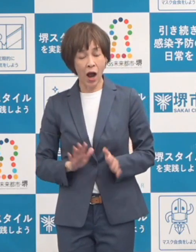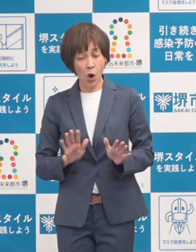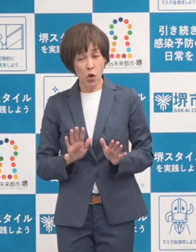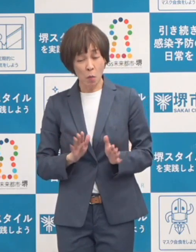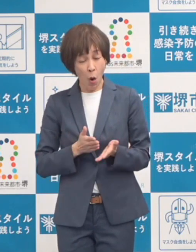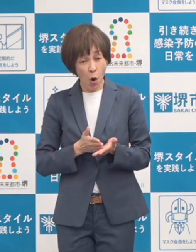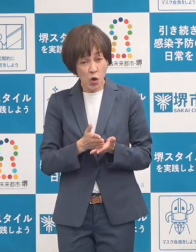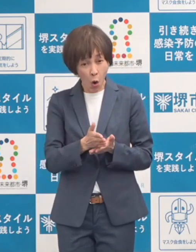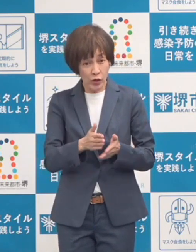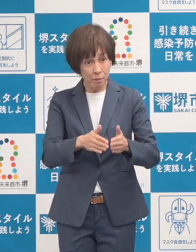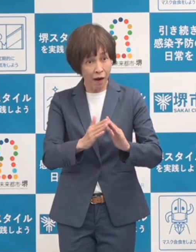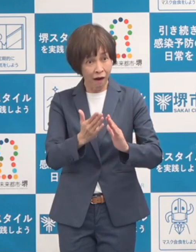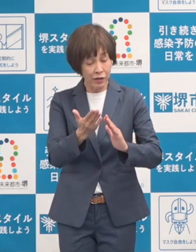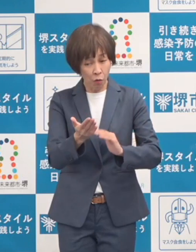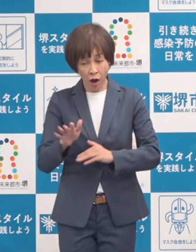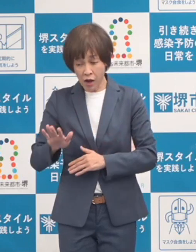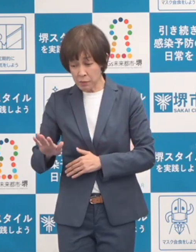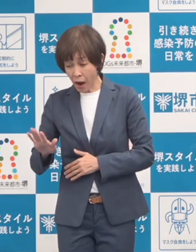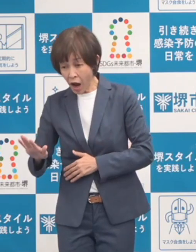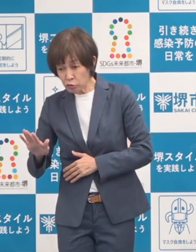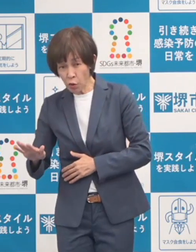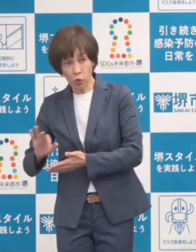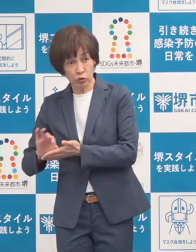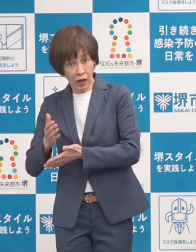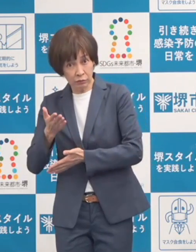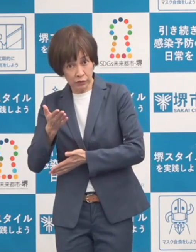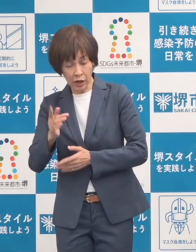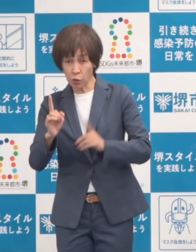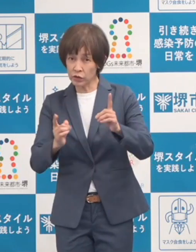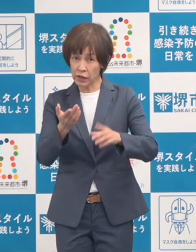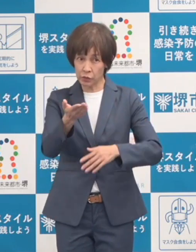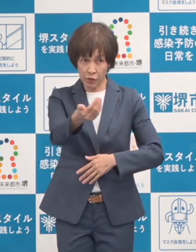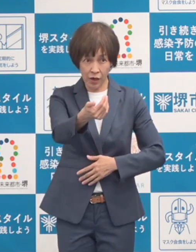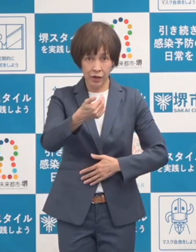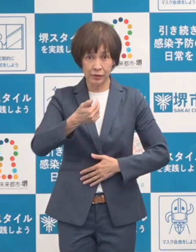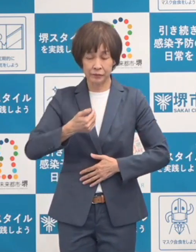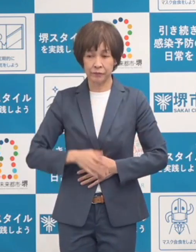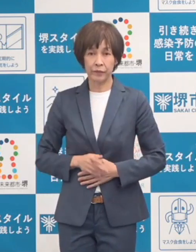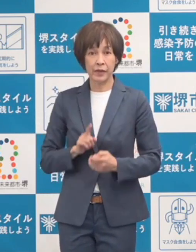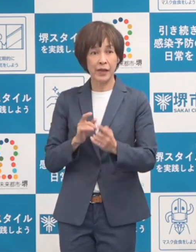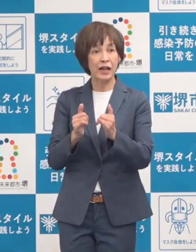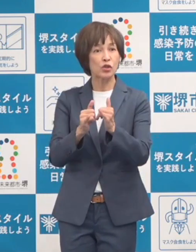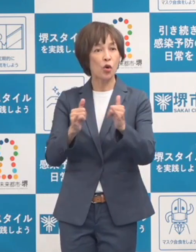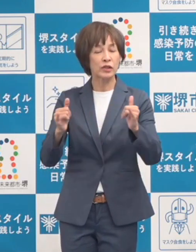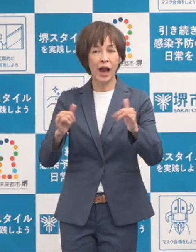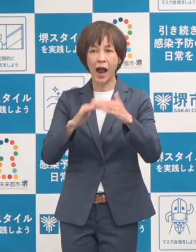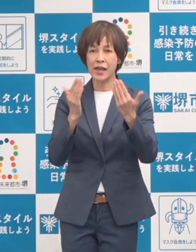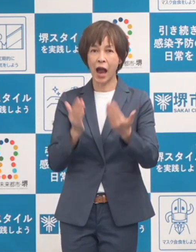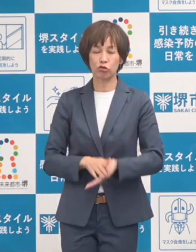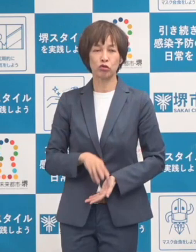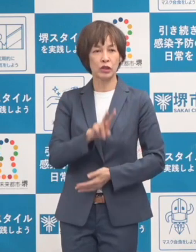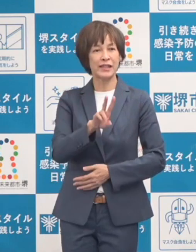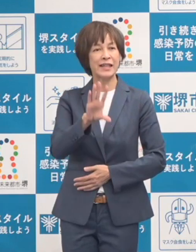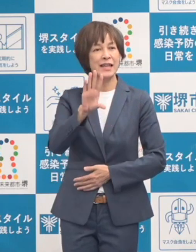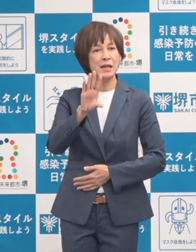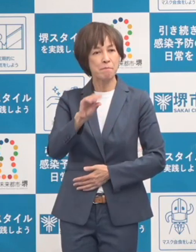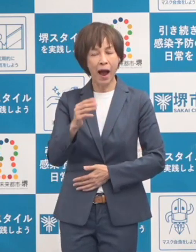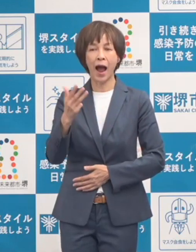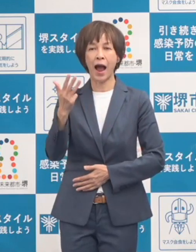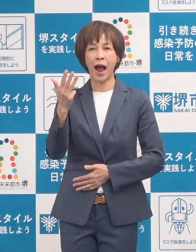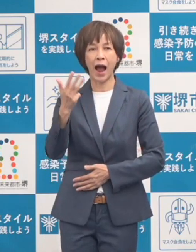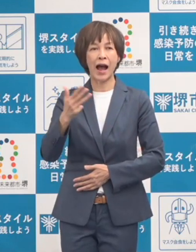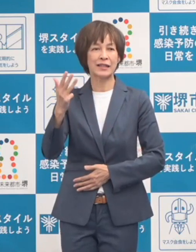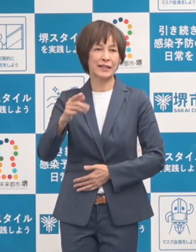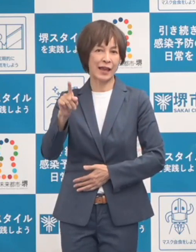のものを使われるのか、お願いします。 はい、まず対象者は 約2万8000人